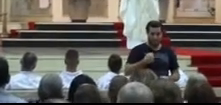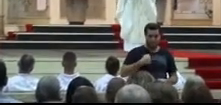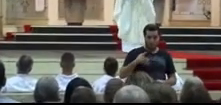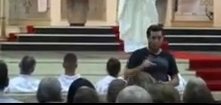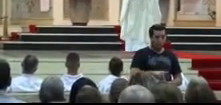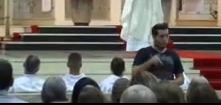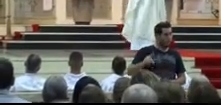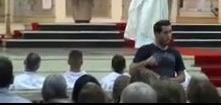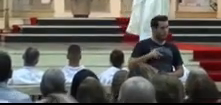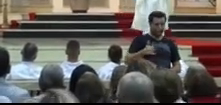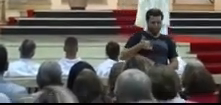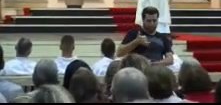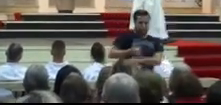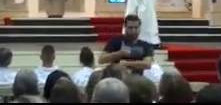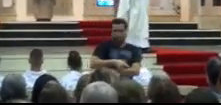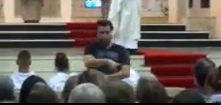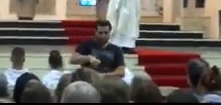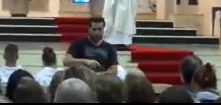Se eu